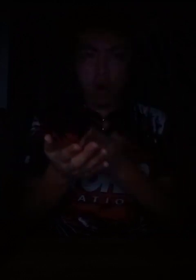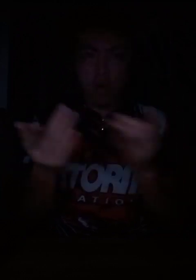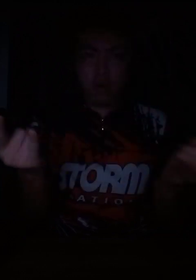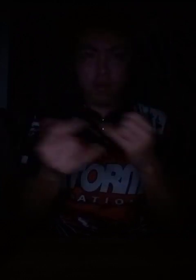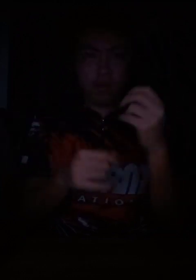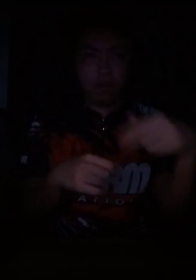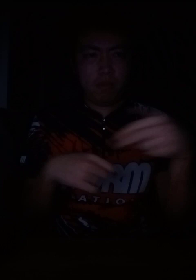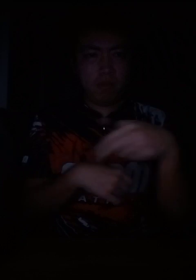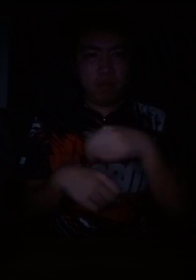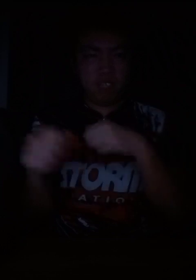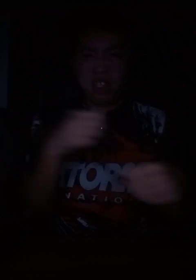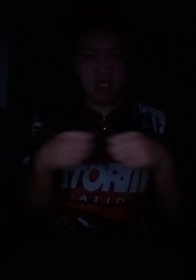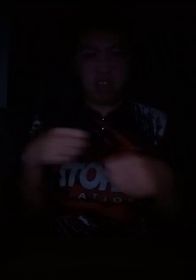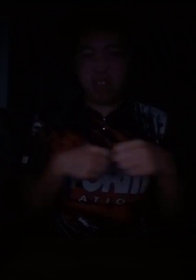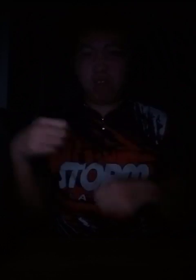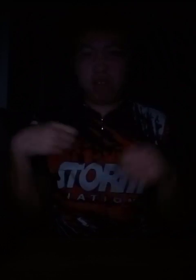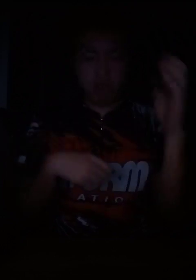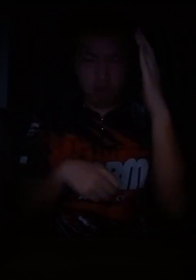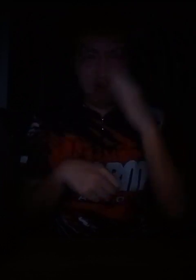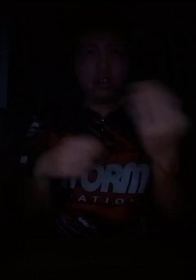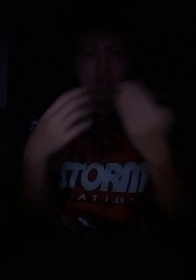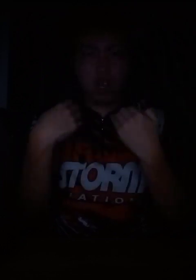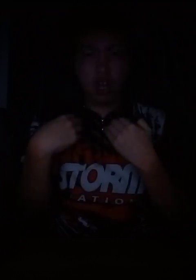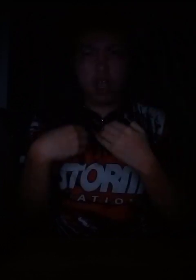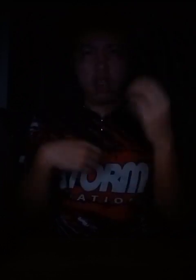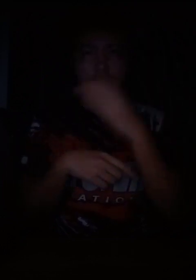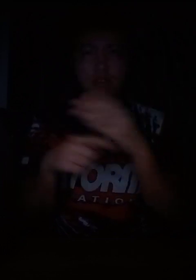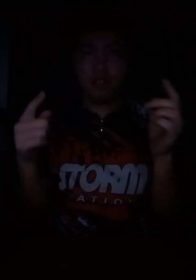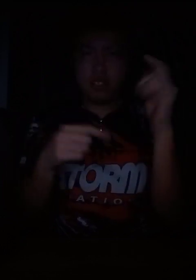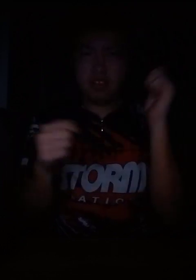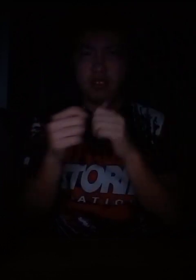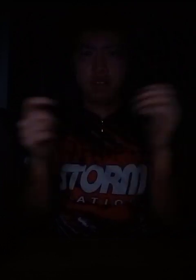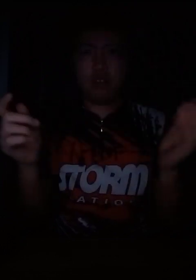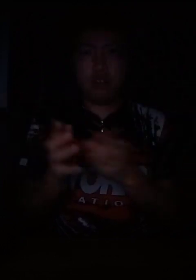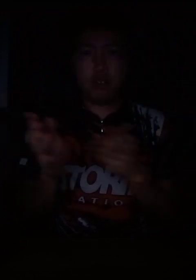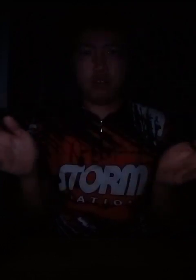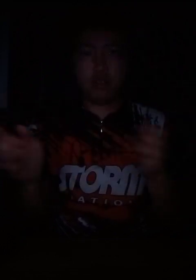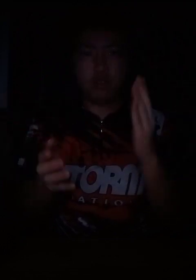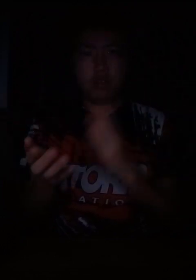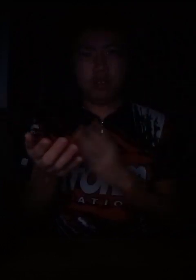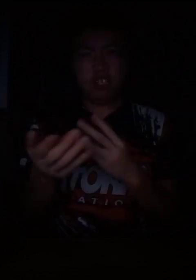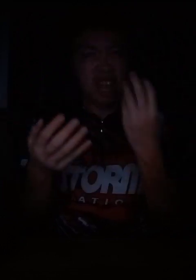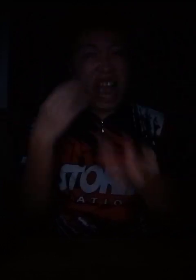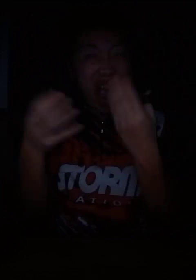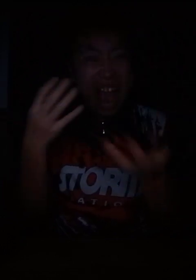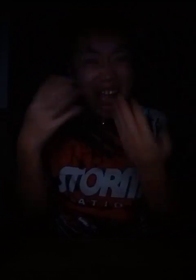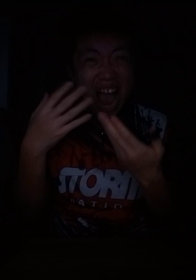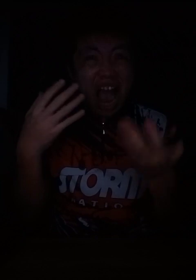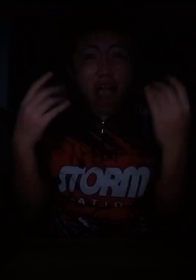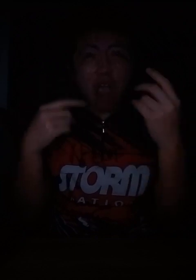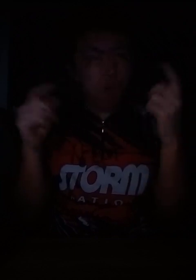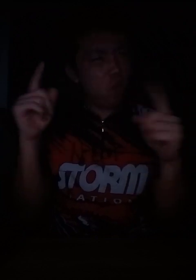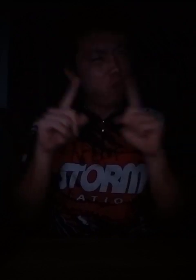근데 버스 기사님이 승객한테 그런 갑질이나 어떤 막말을 들었을 때는 제가 어디에 신고해야